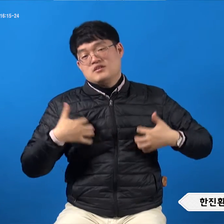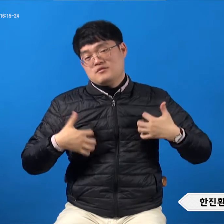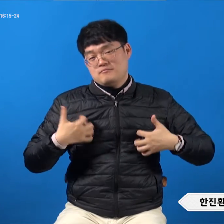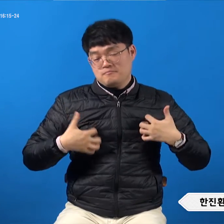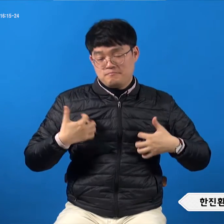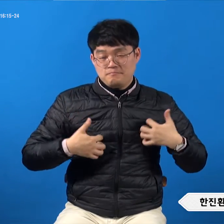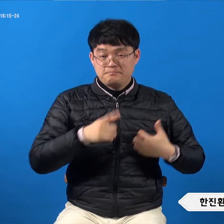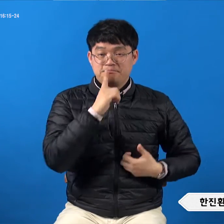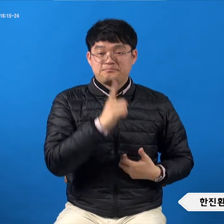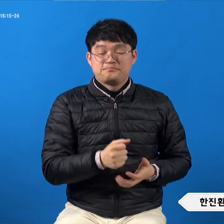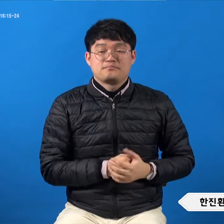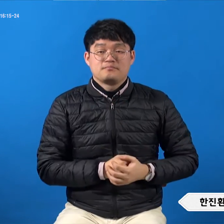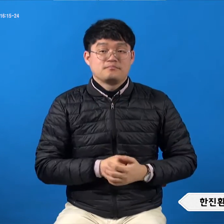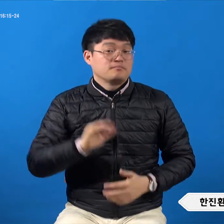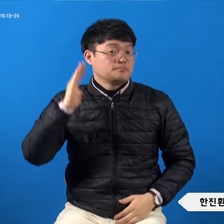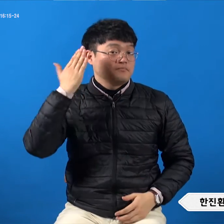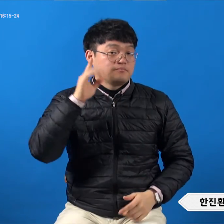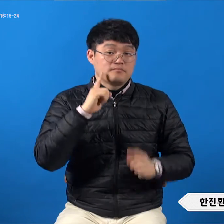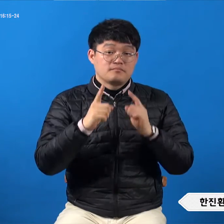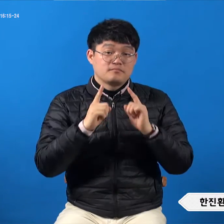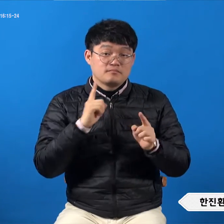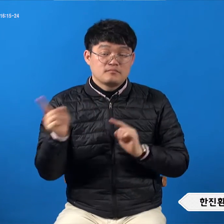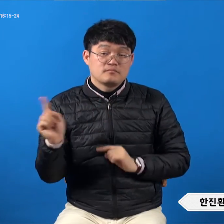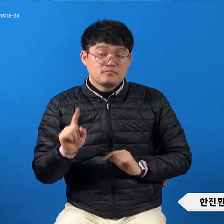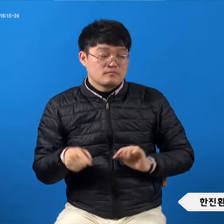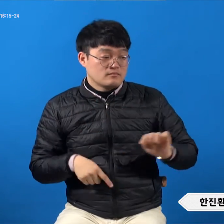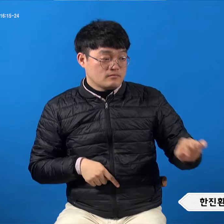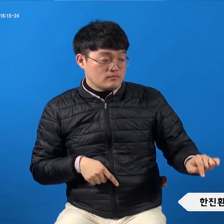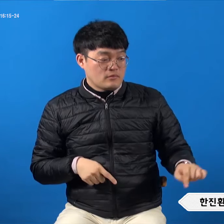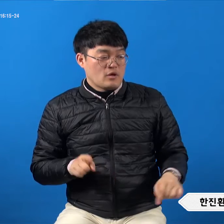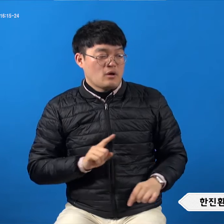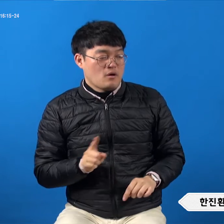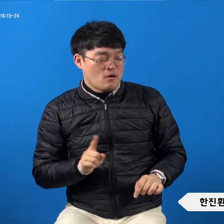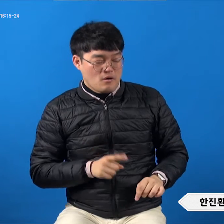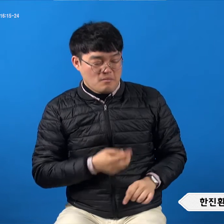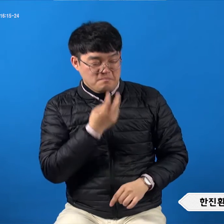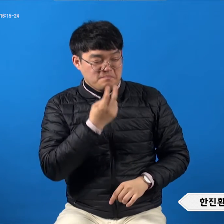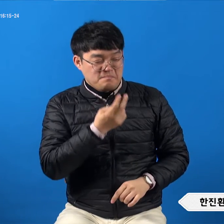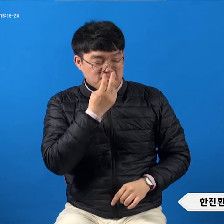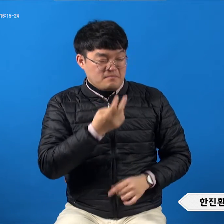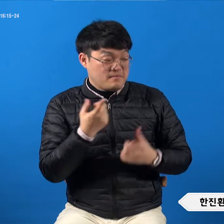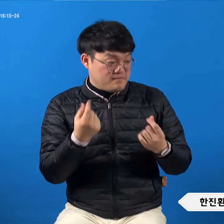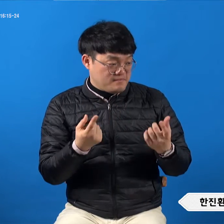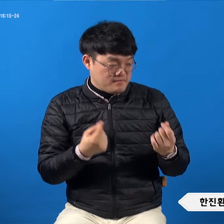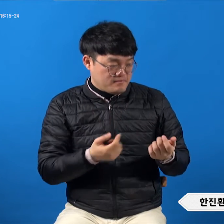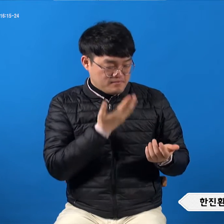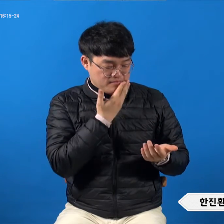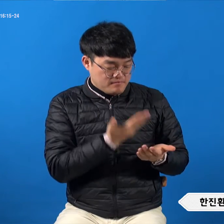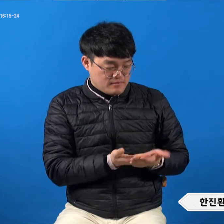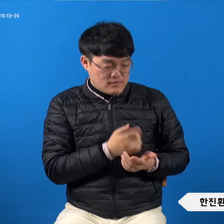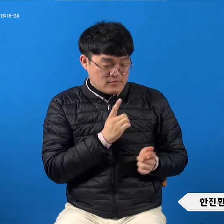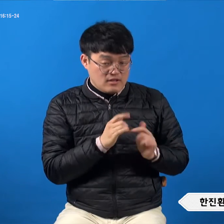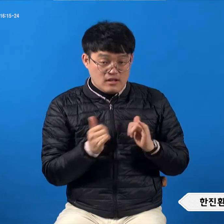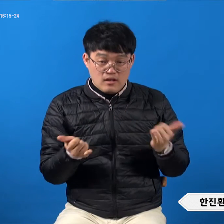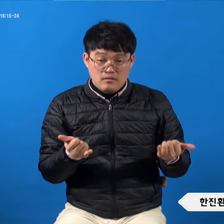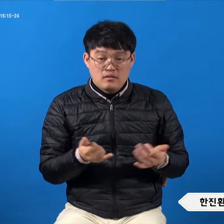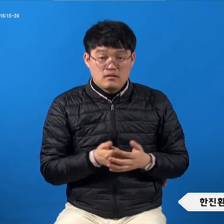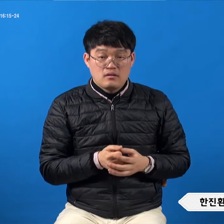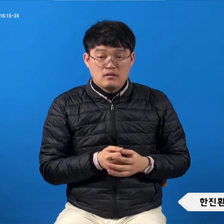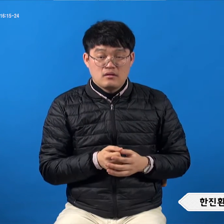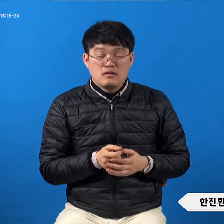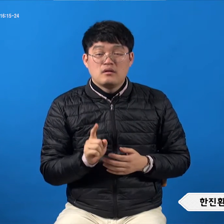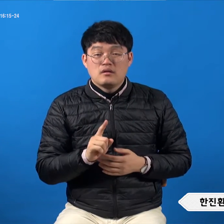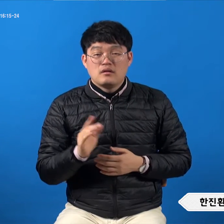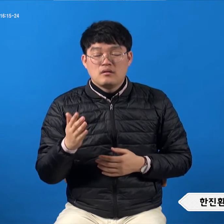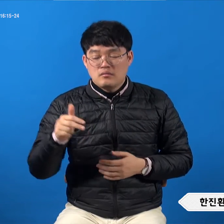기쁘고 즐겁습니다. 요즘 말로 하면 산소 같은 사람입니다. 그런데 질소 같은 사람도